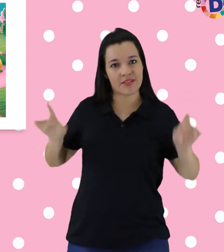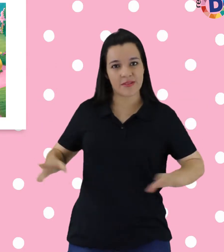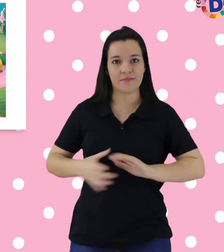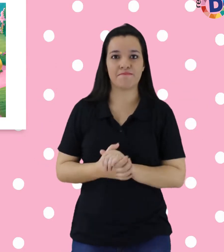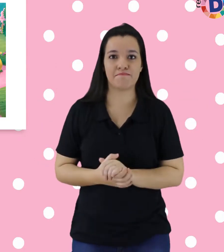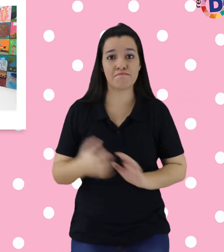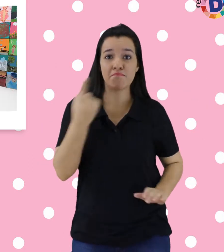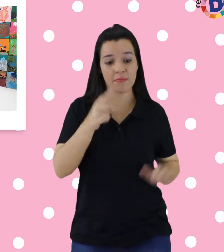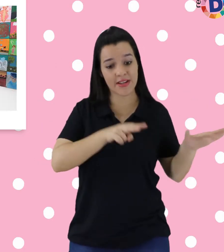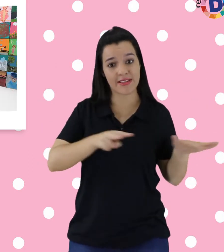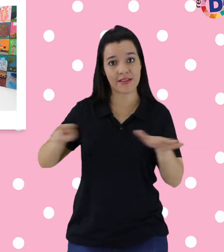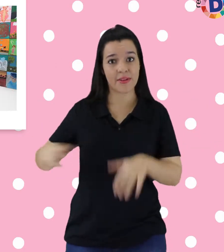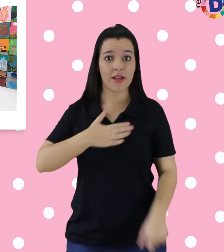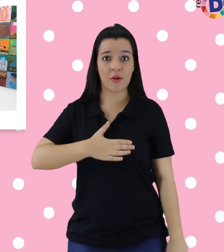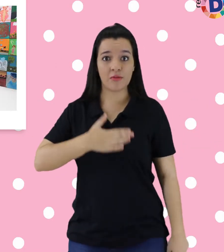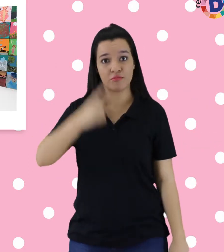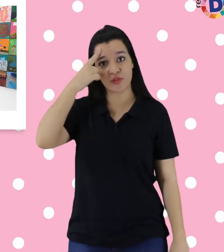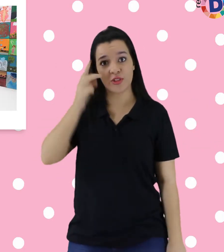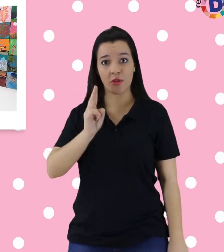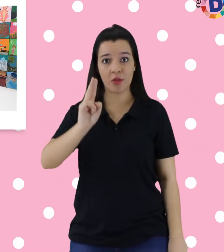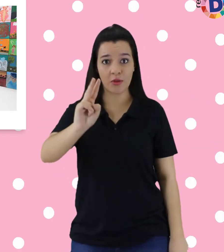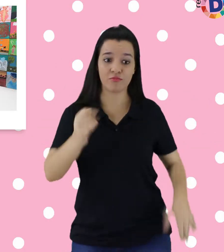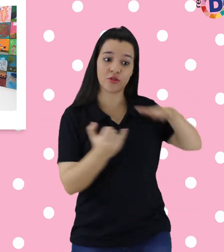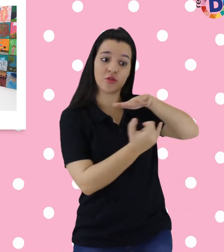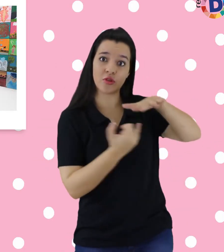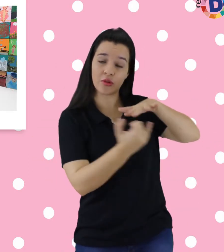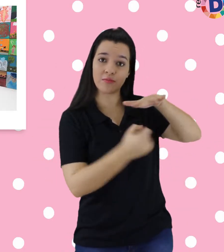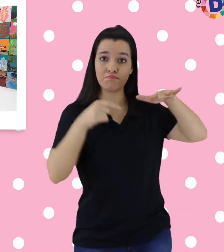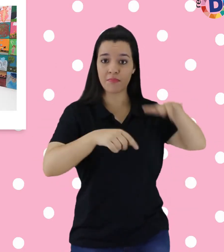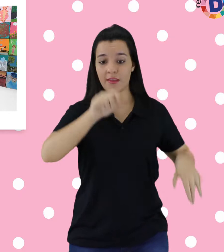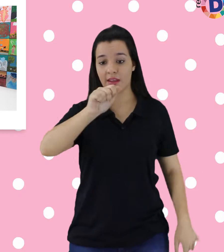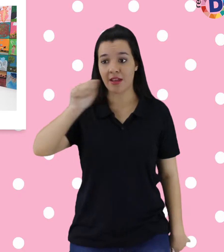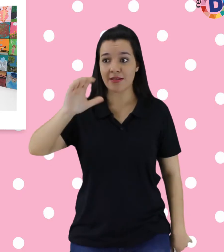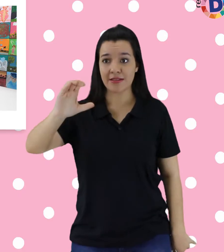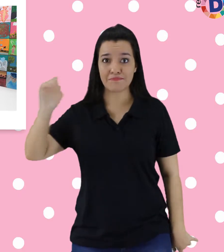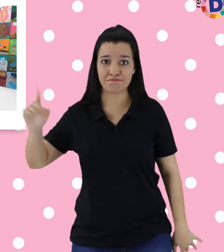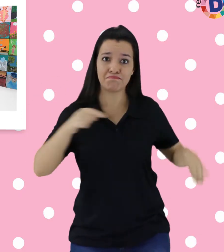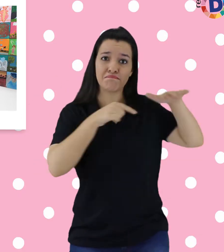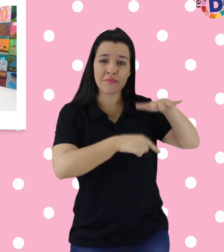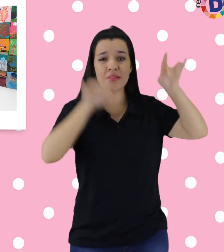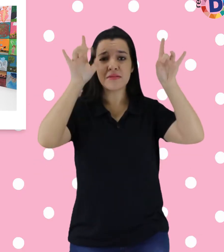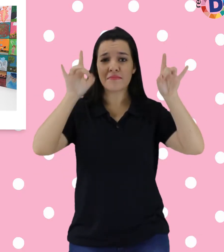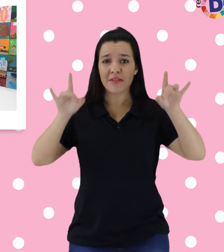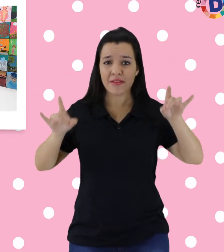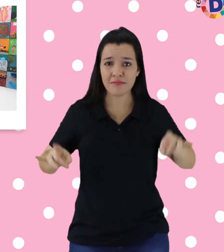foi a vez da aacd instituição referência em reabilitação da pessoa com